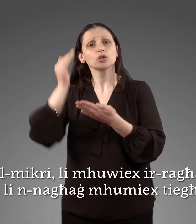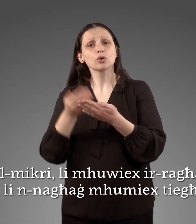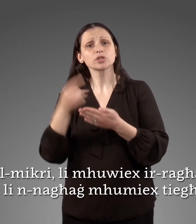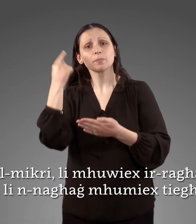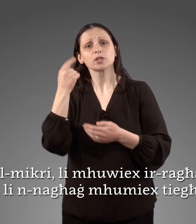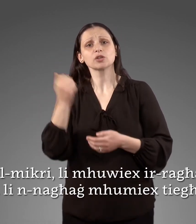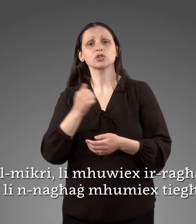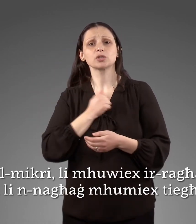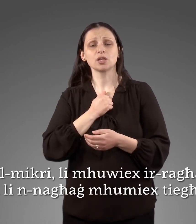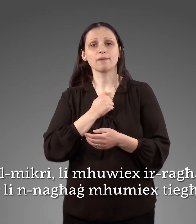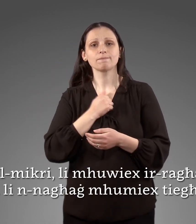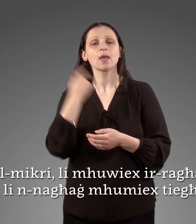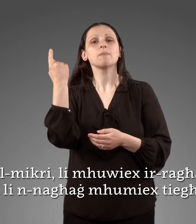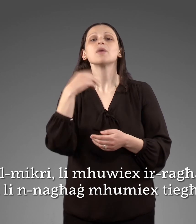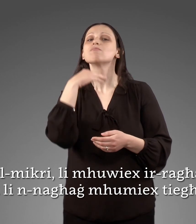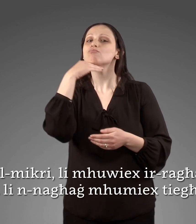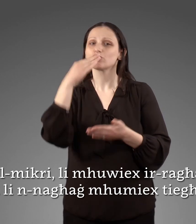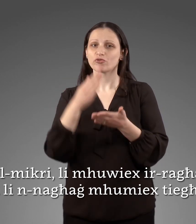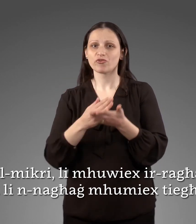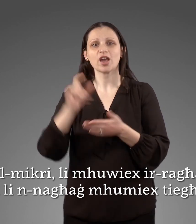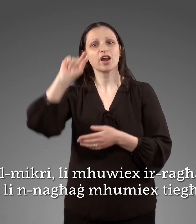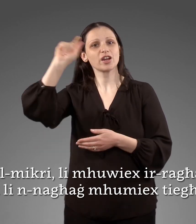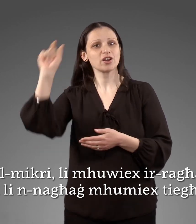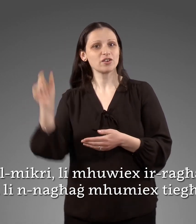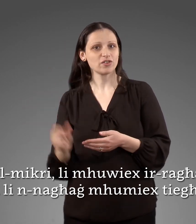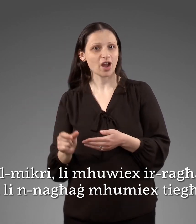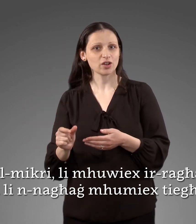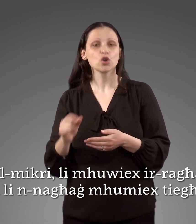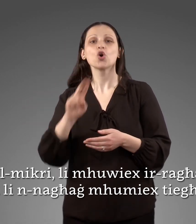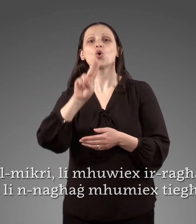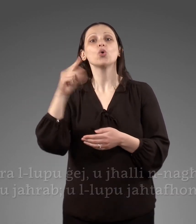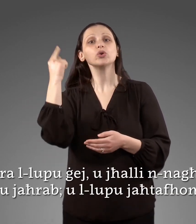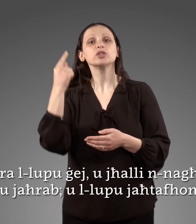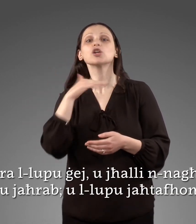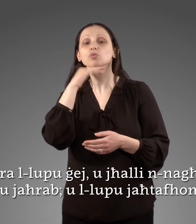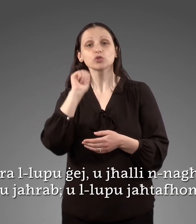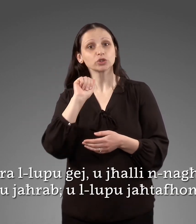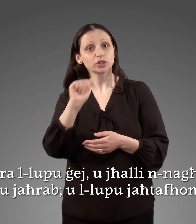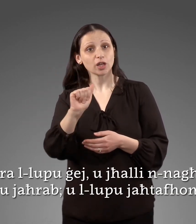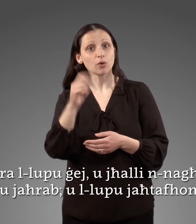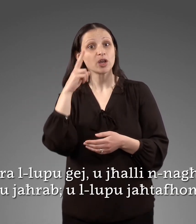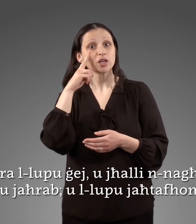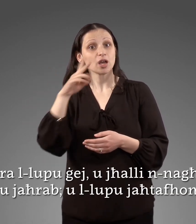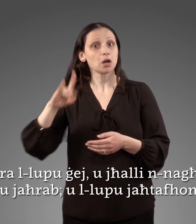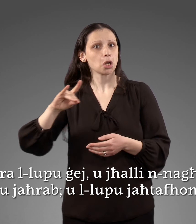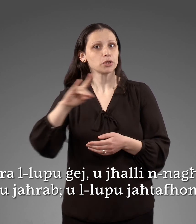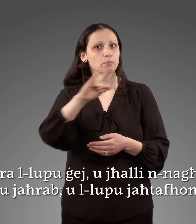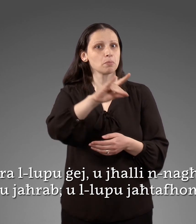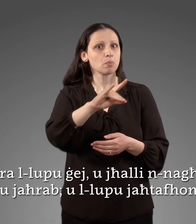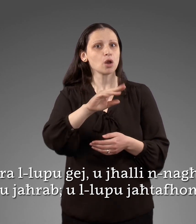-mikri Li muwex il-raj U li n-naċ mumixt tjew Jara l-lupu ġej U jħall l-nnaċ